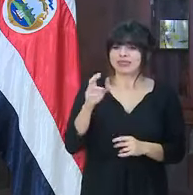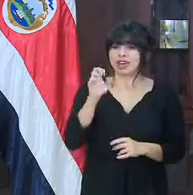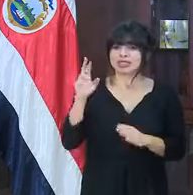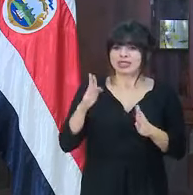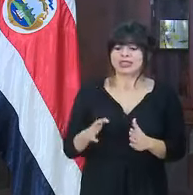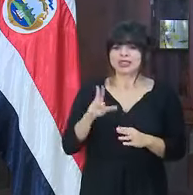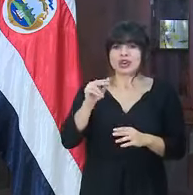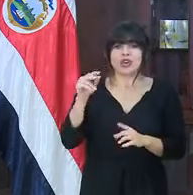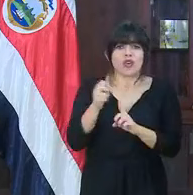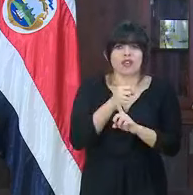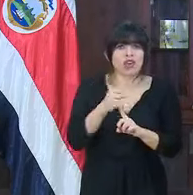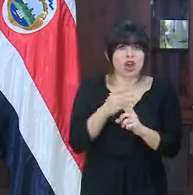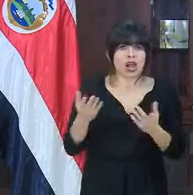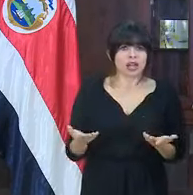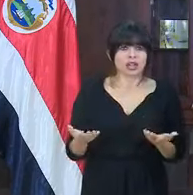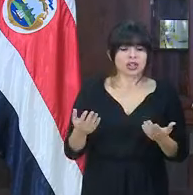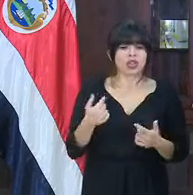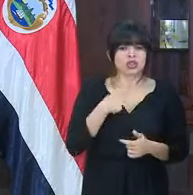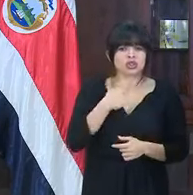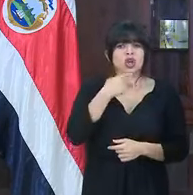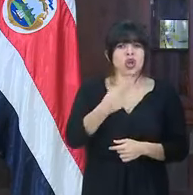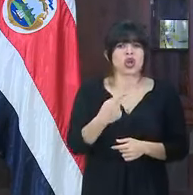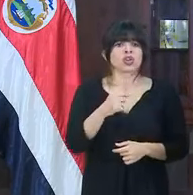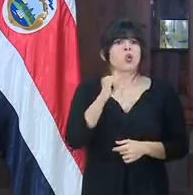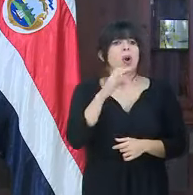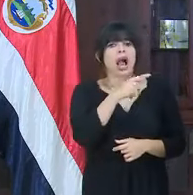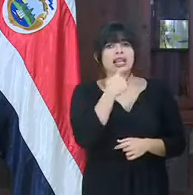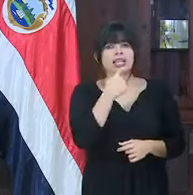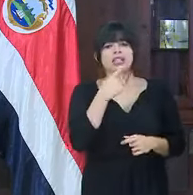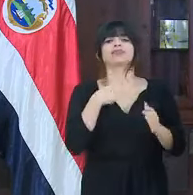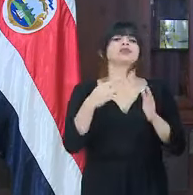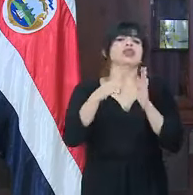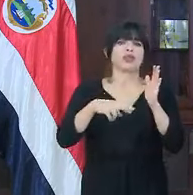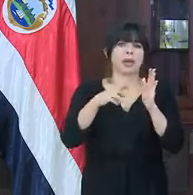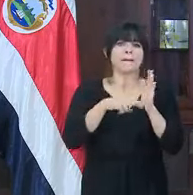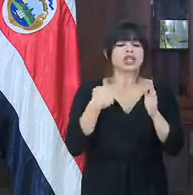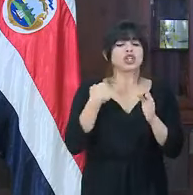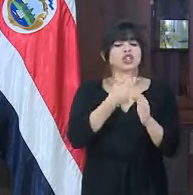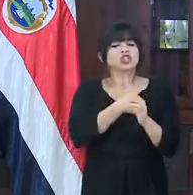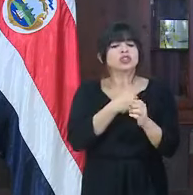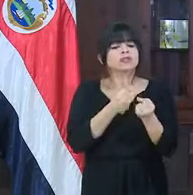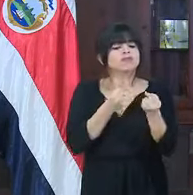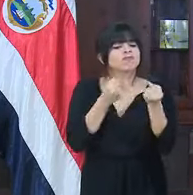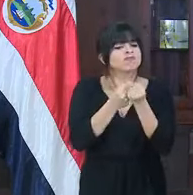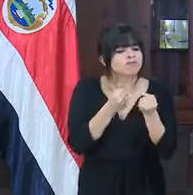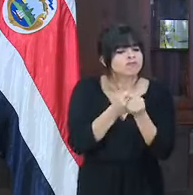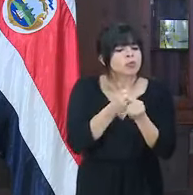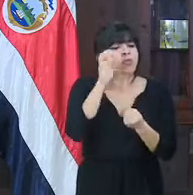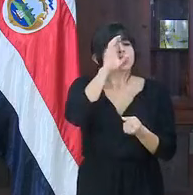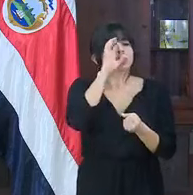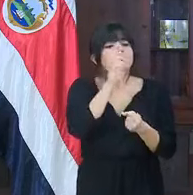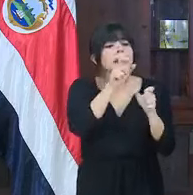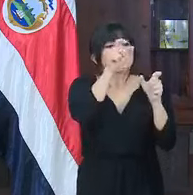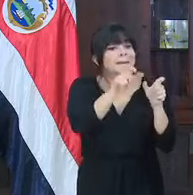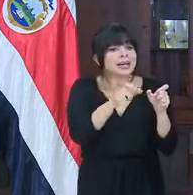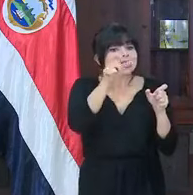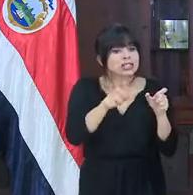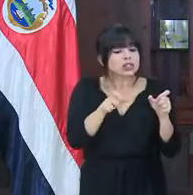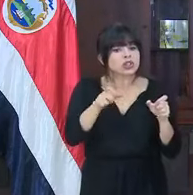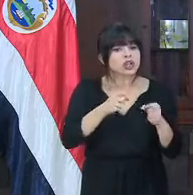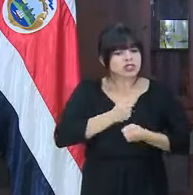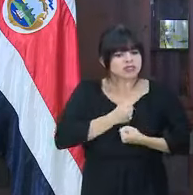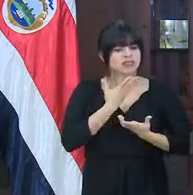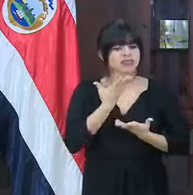violentos, y yo lo decía bien don Juan Carlos y yo lo reitero, apostamos porque las personas saquemos